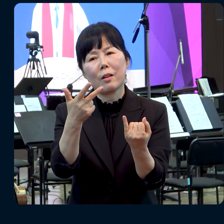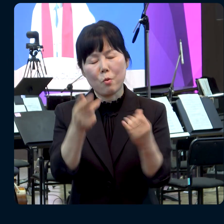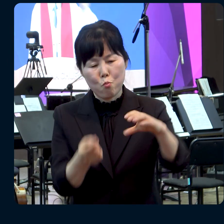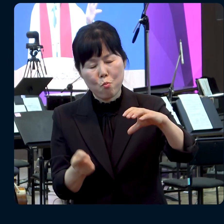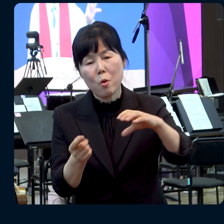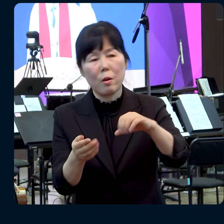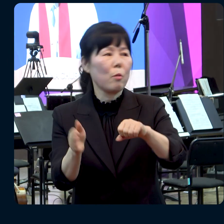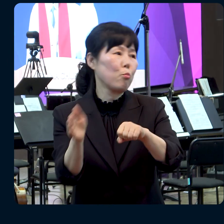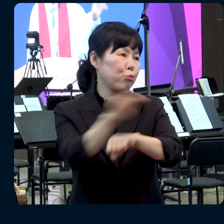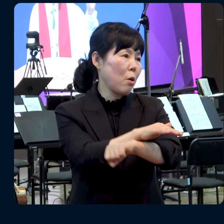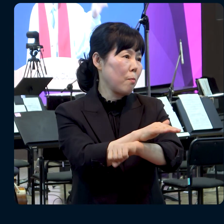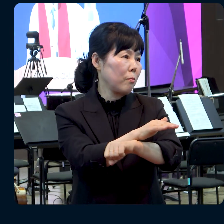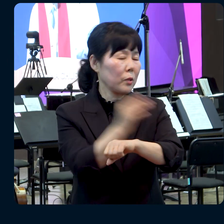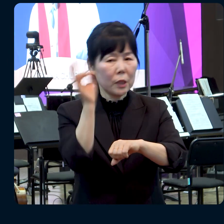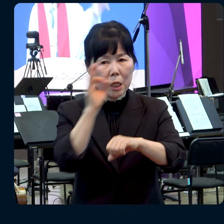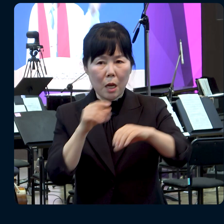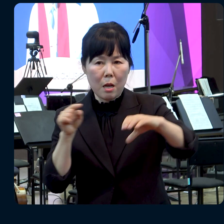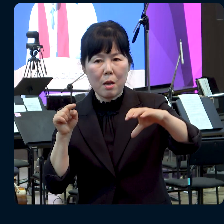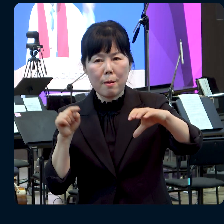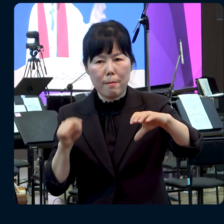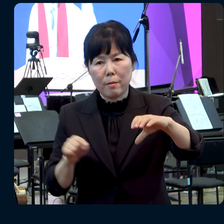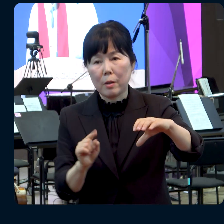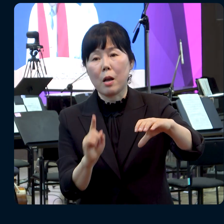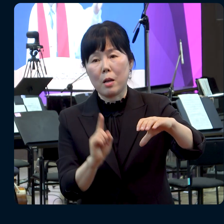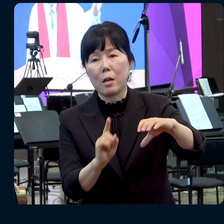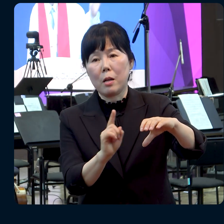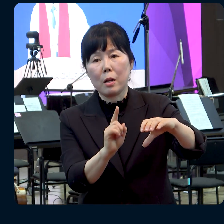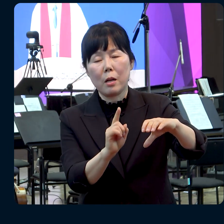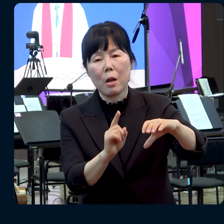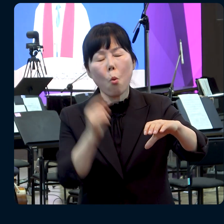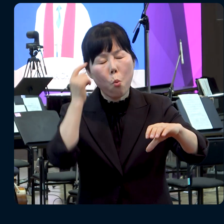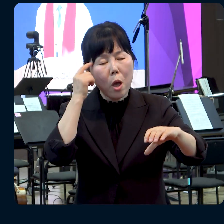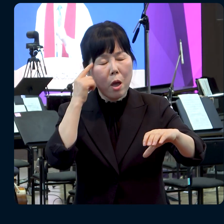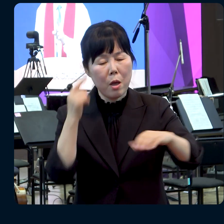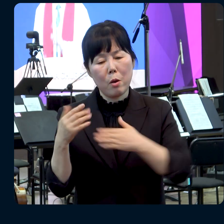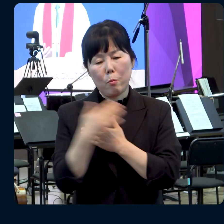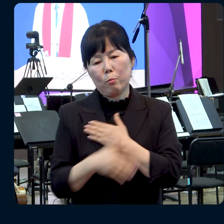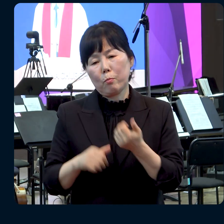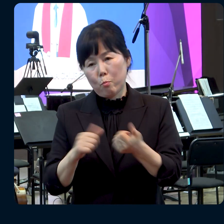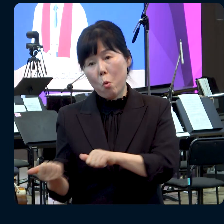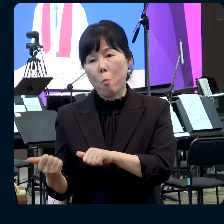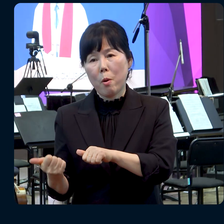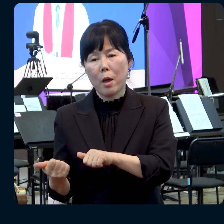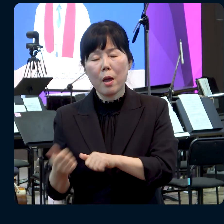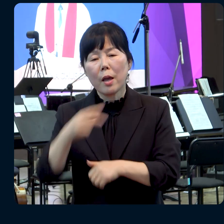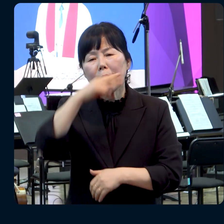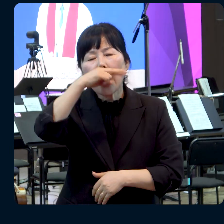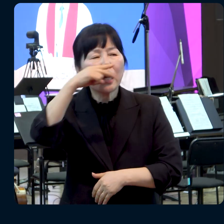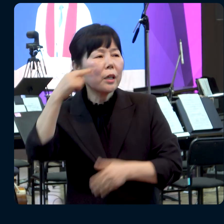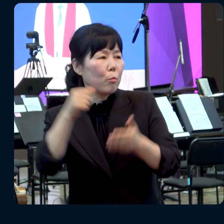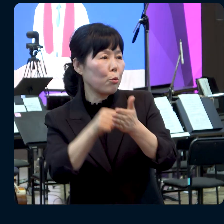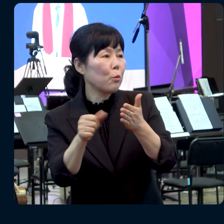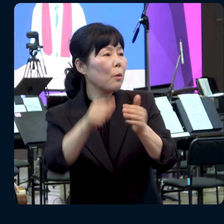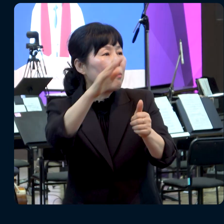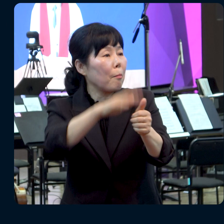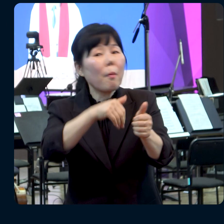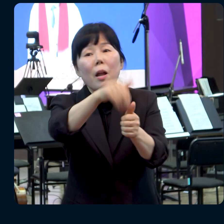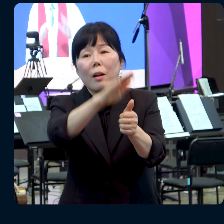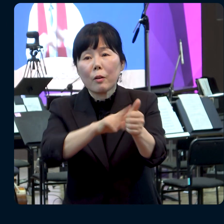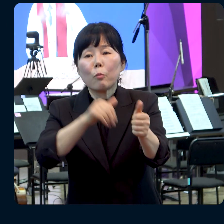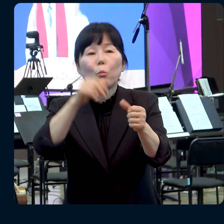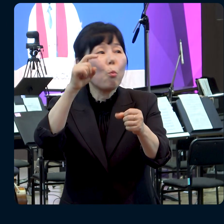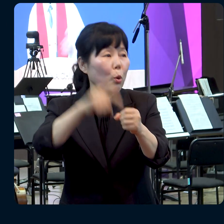이유는 시신의 향품을 바르기 위해서 간 거예요. 유대인의 장례 풍습은요, 사람이